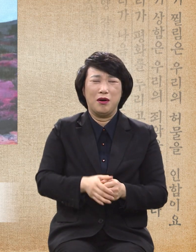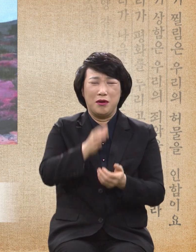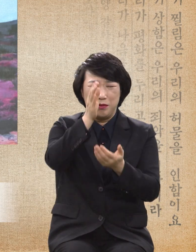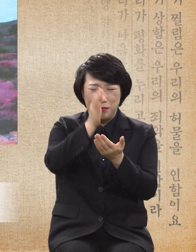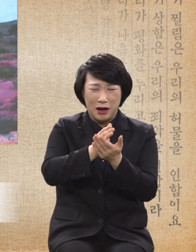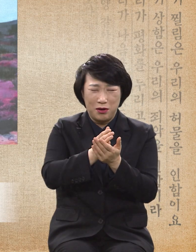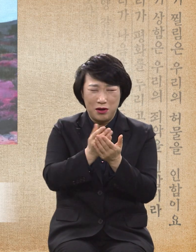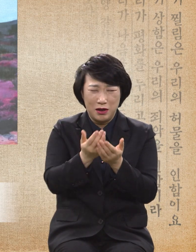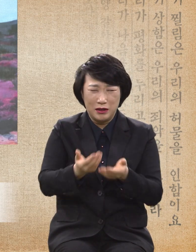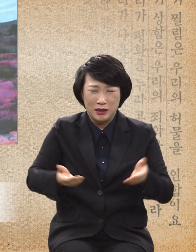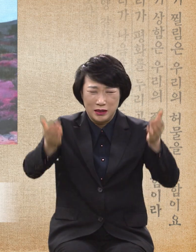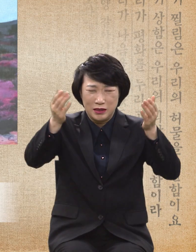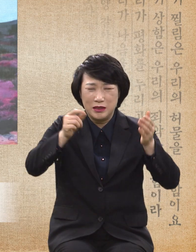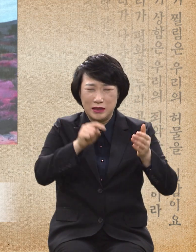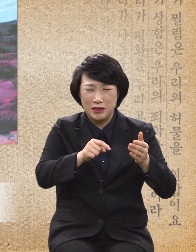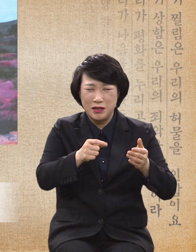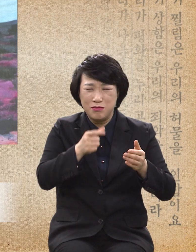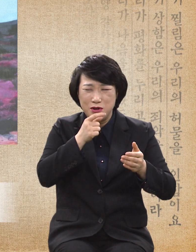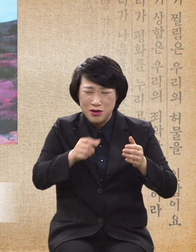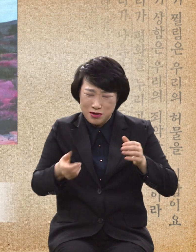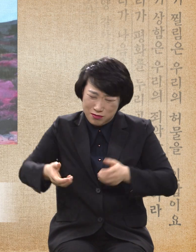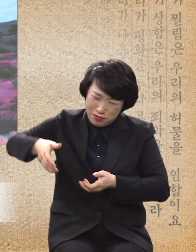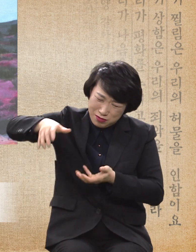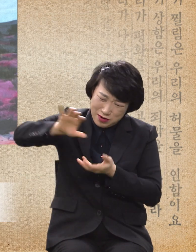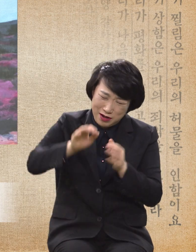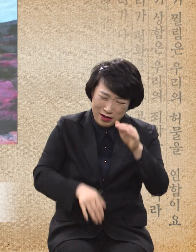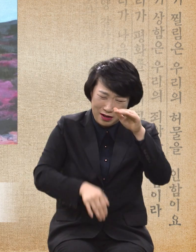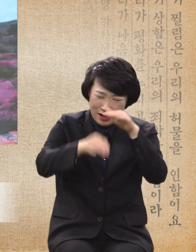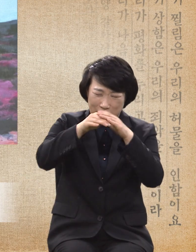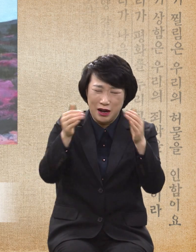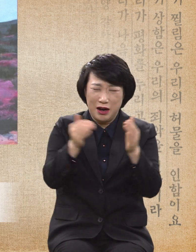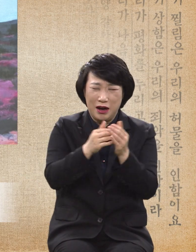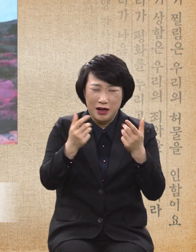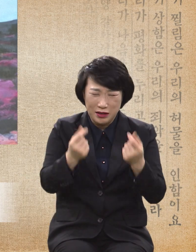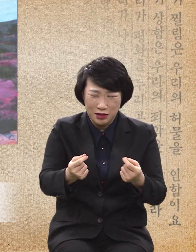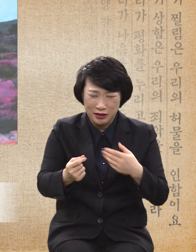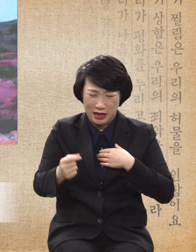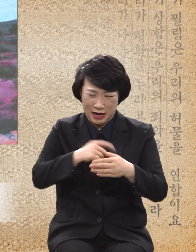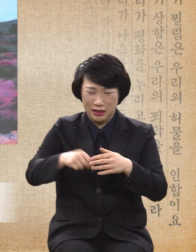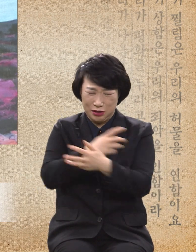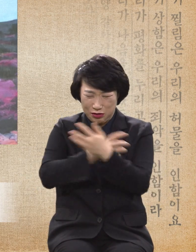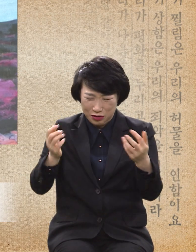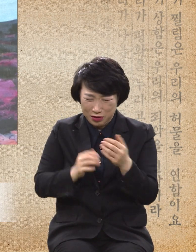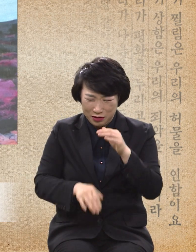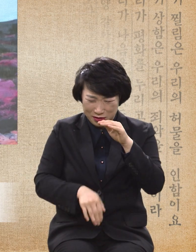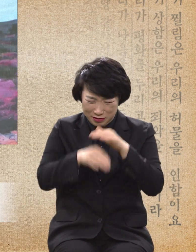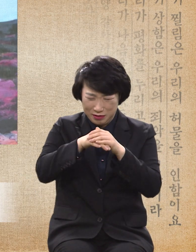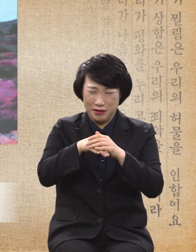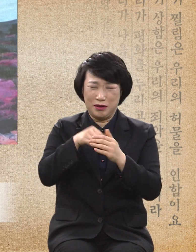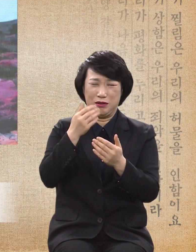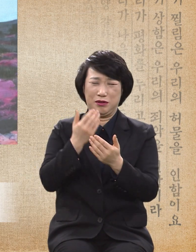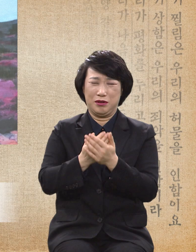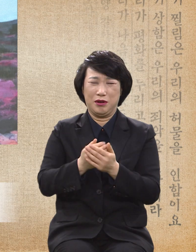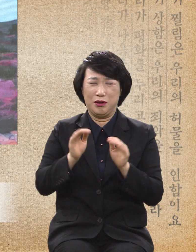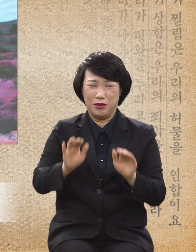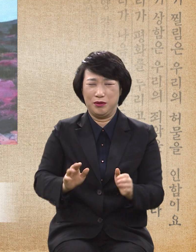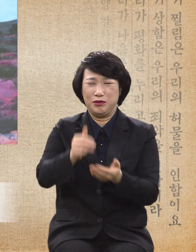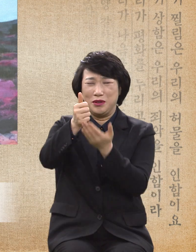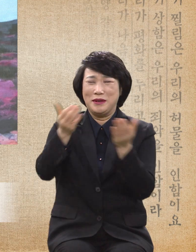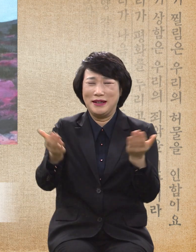물을 부어 가득 채우듯이 내 안에 가득 넘치게 하옵소서. 주가